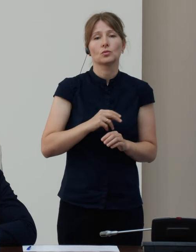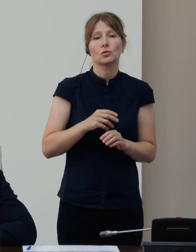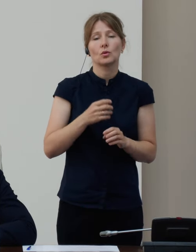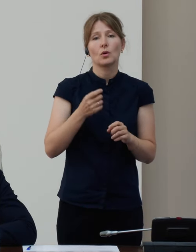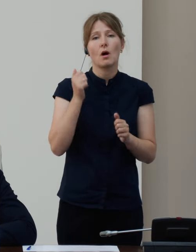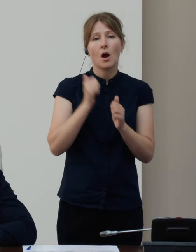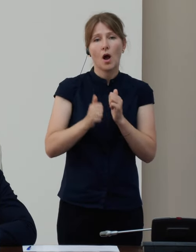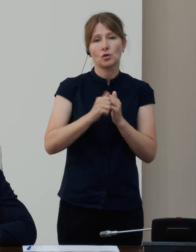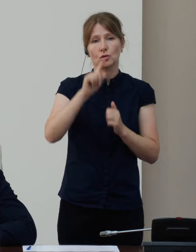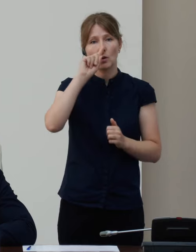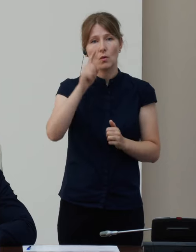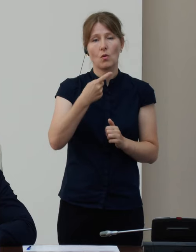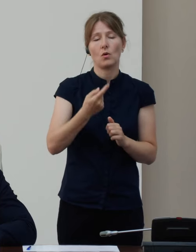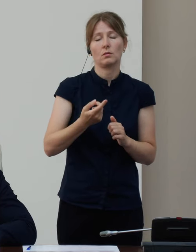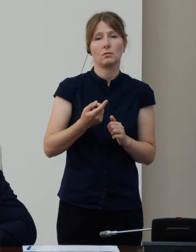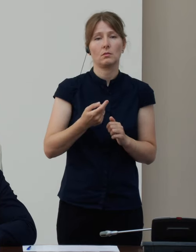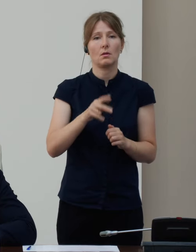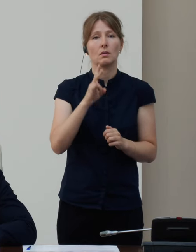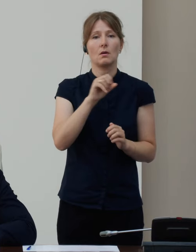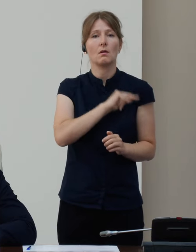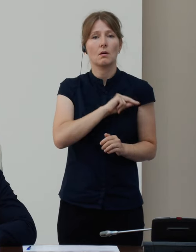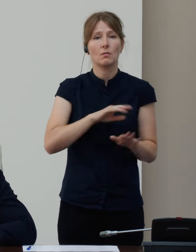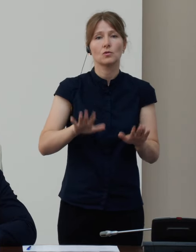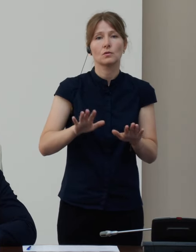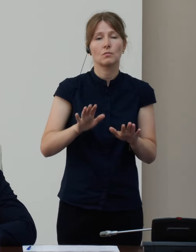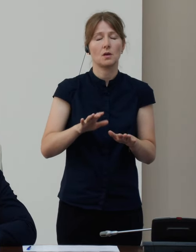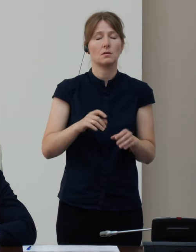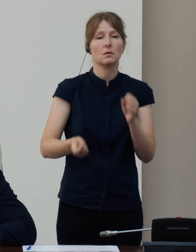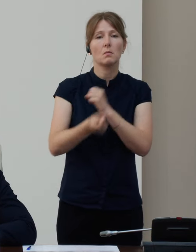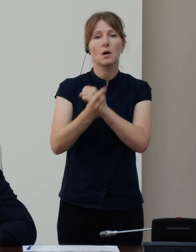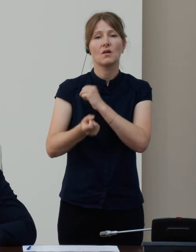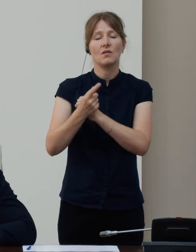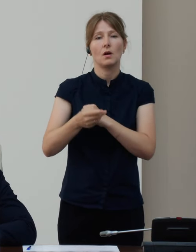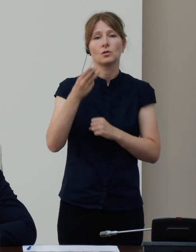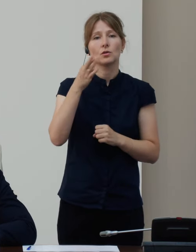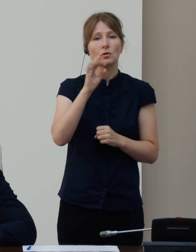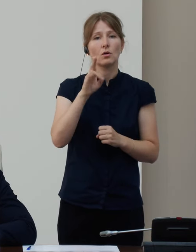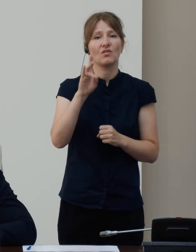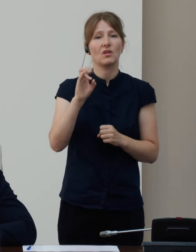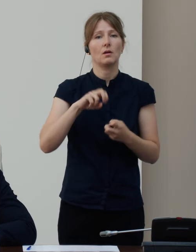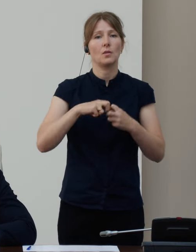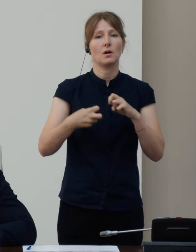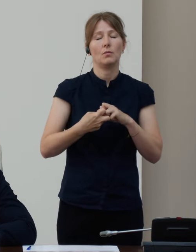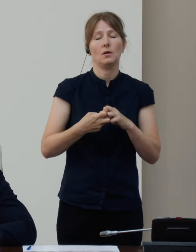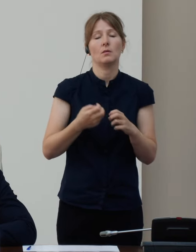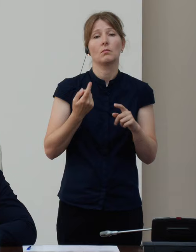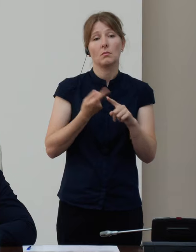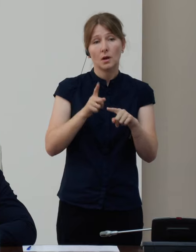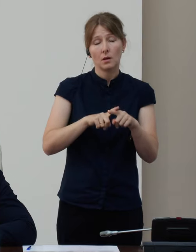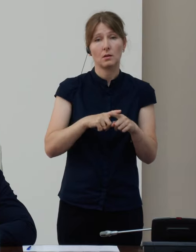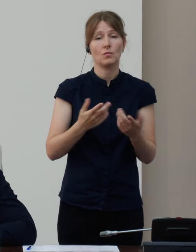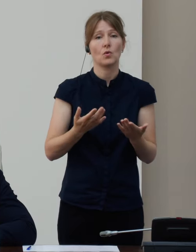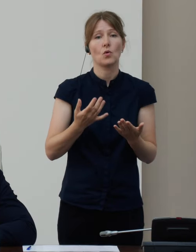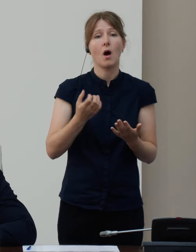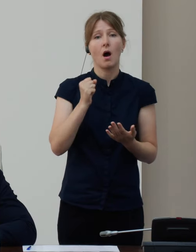șocuri în fiecare an. Munca este destul de dificilă și, cu siguranță, remunerarea nu este pe măsura